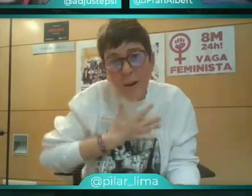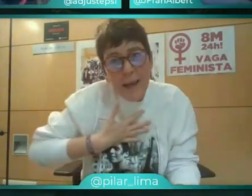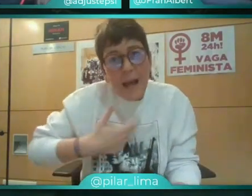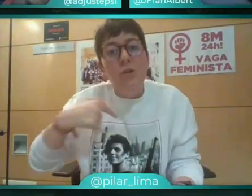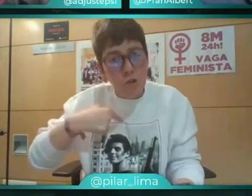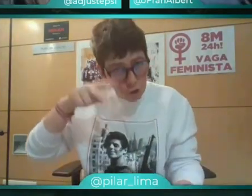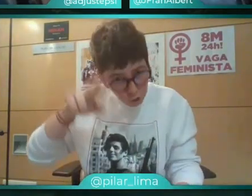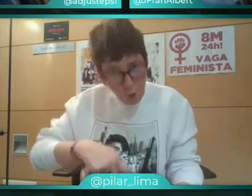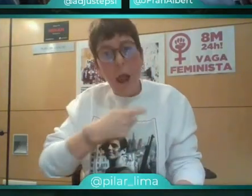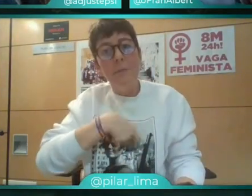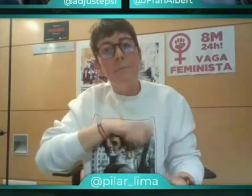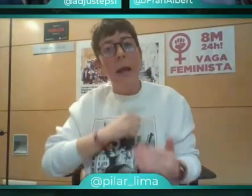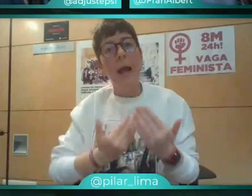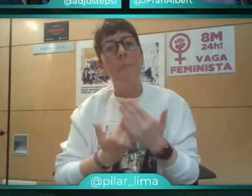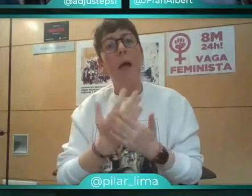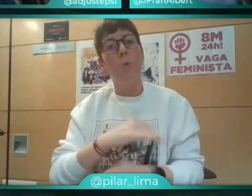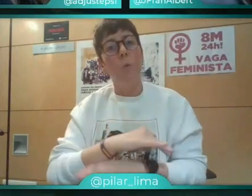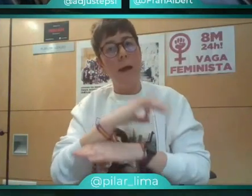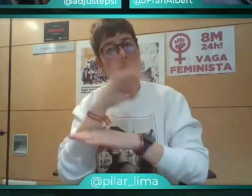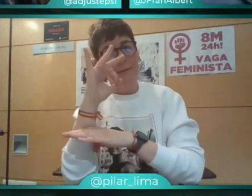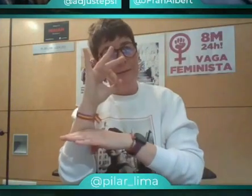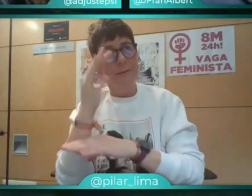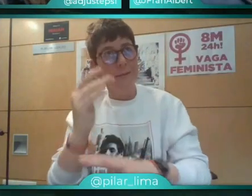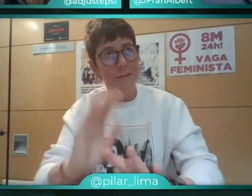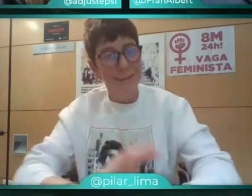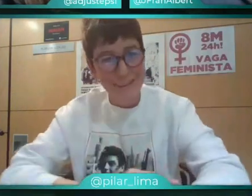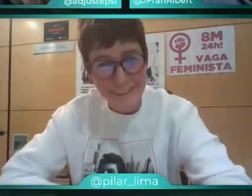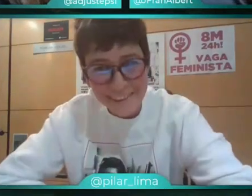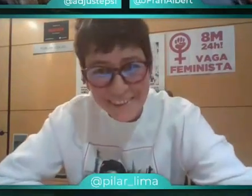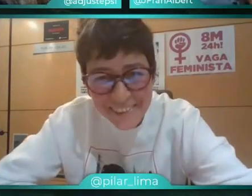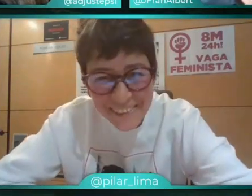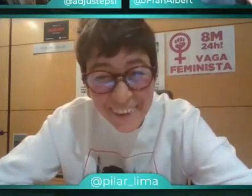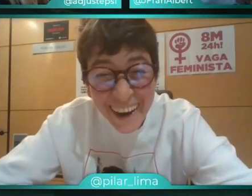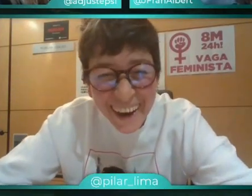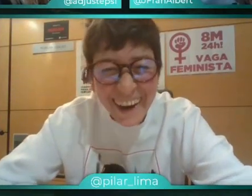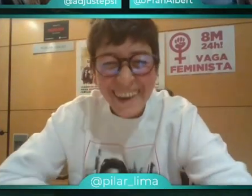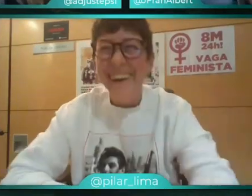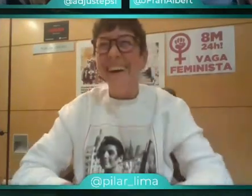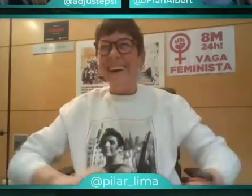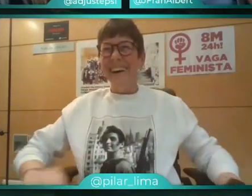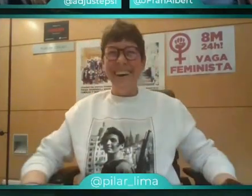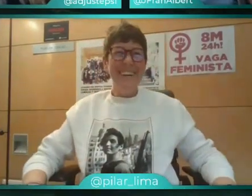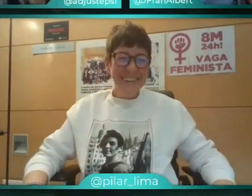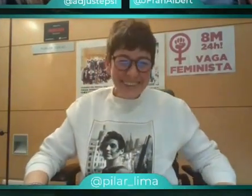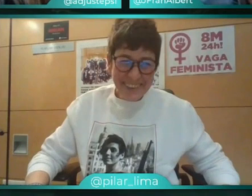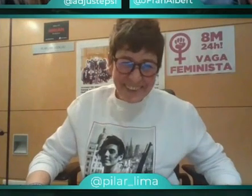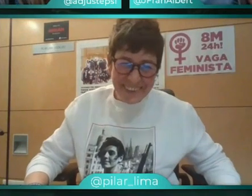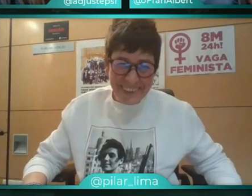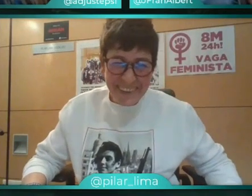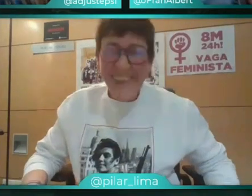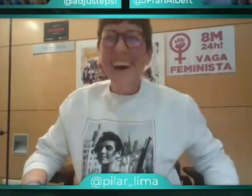lo sabemos Levantarme muy pronto Yo soy de la España que madrugan yo a las 5 estoy en pie